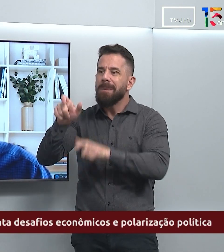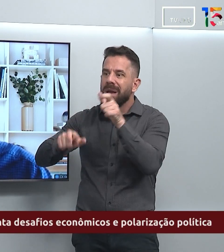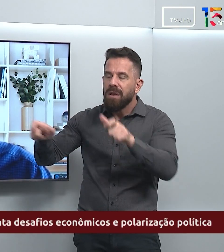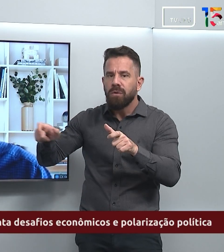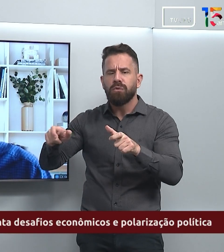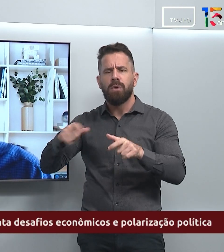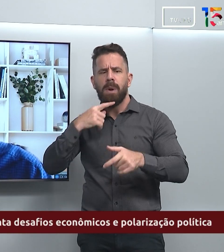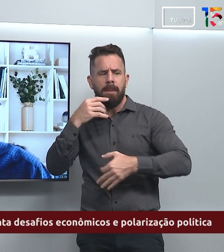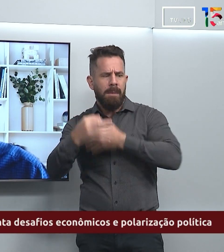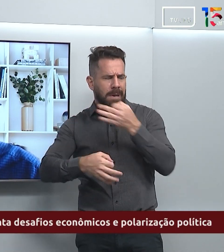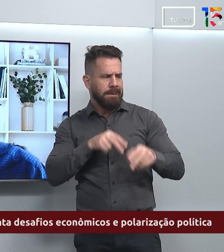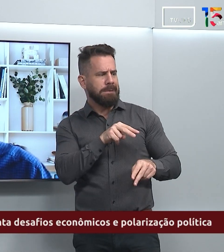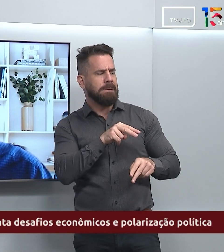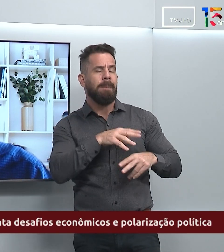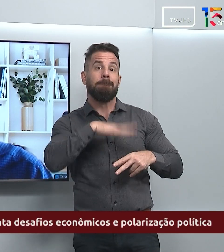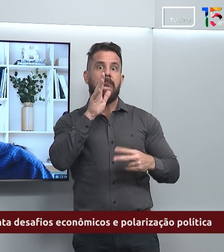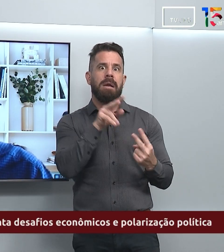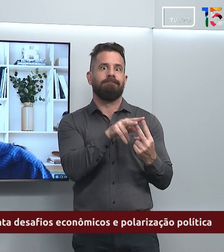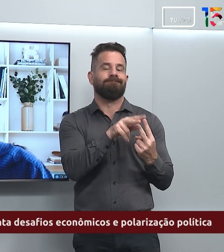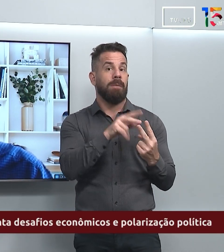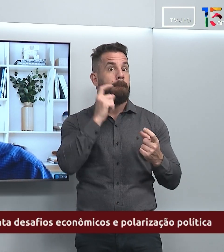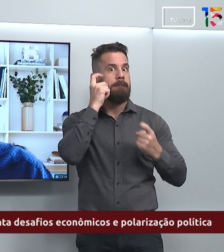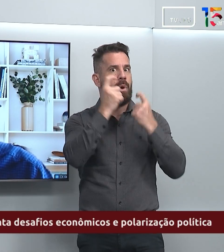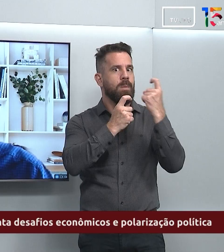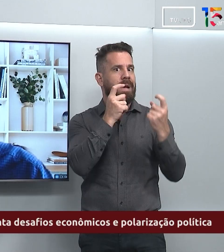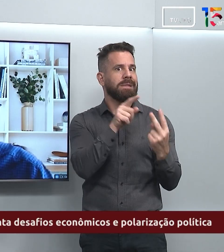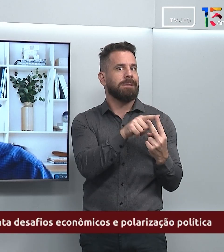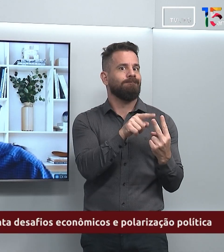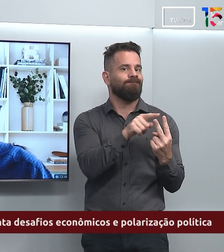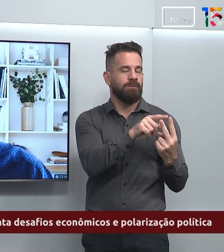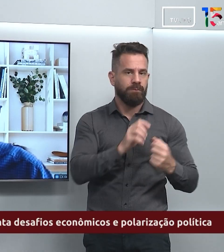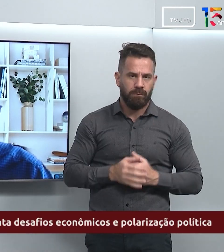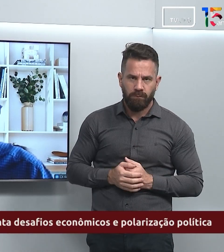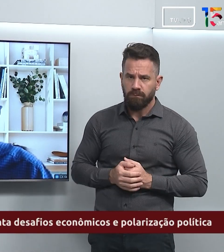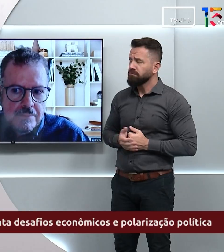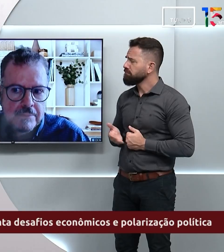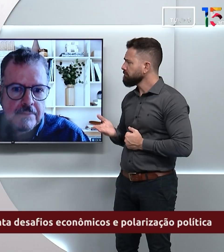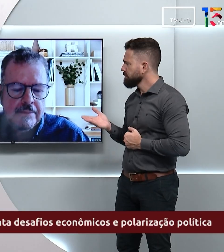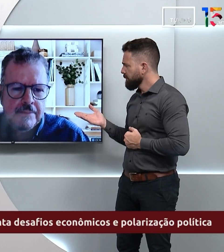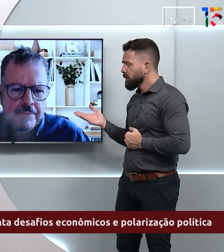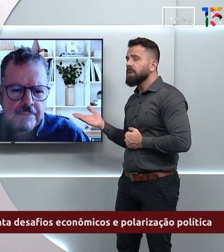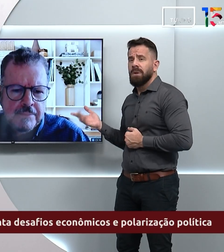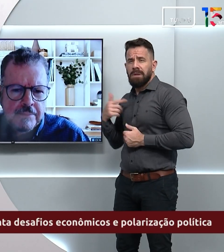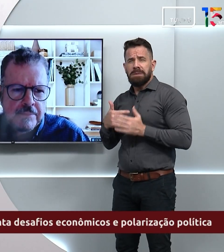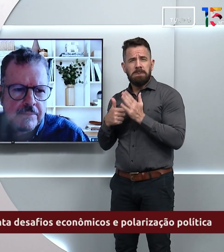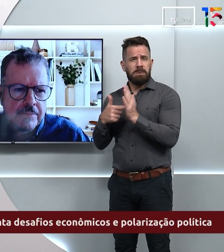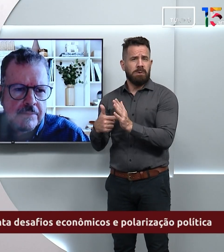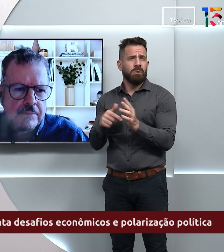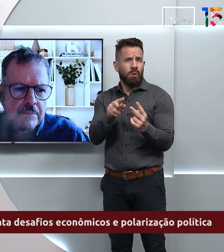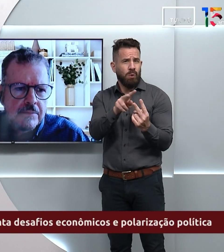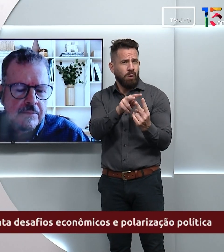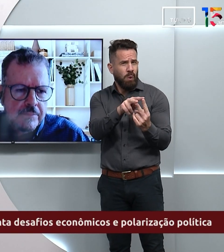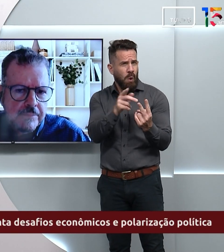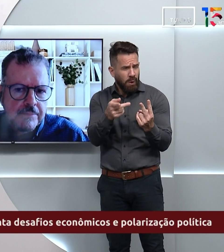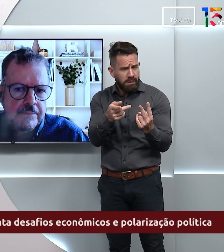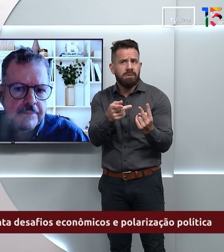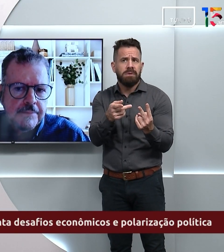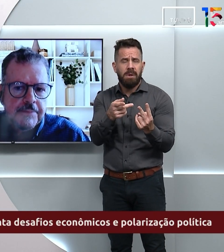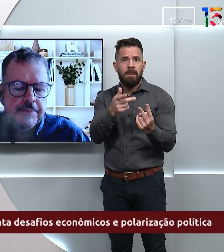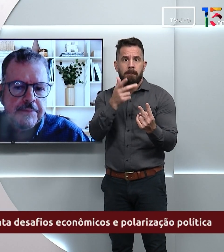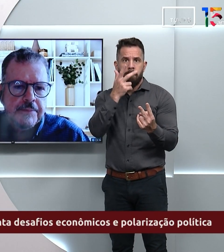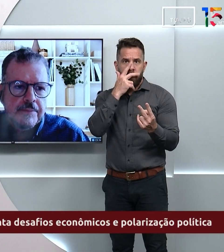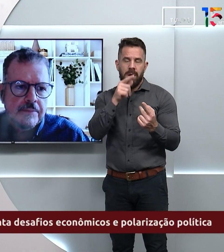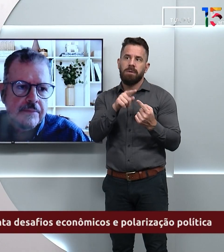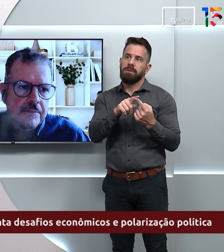nossa conjuntura. Sérgio, em relação a esses dois elementos que você apontou como complicados para a nossa conjuntura, né?